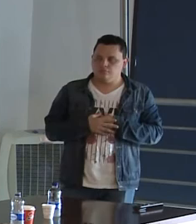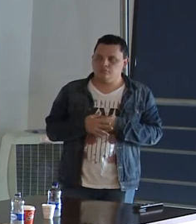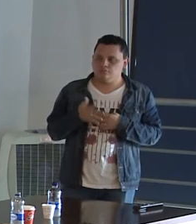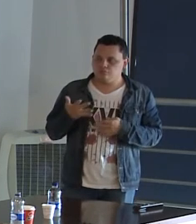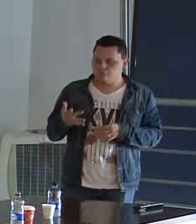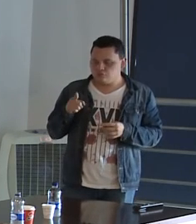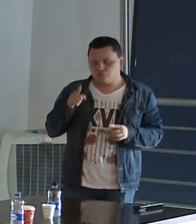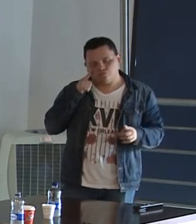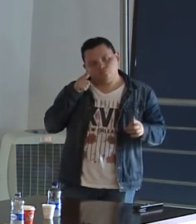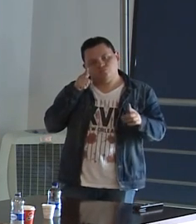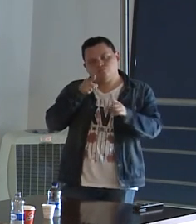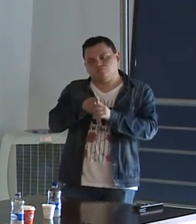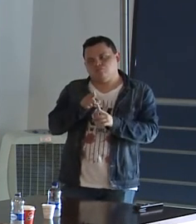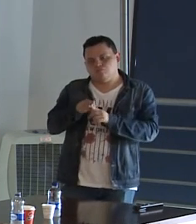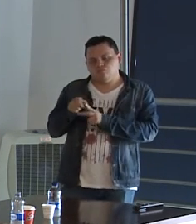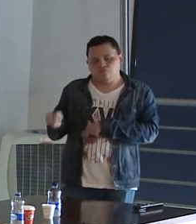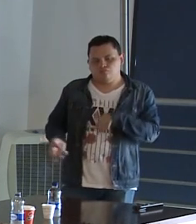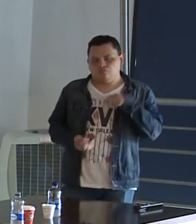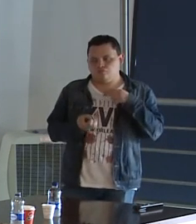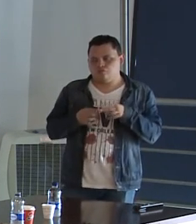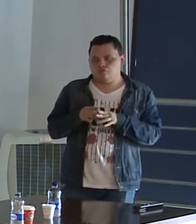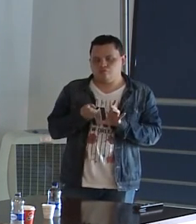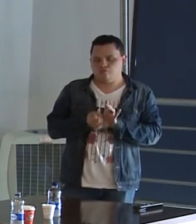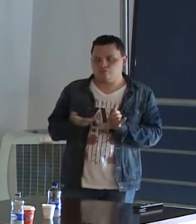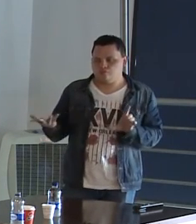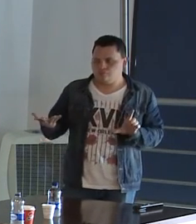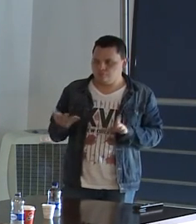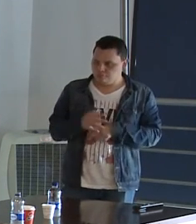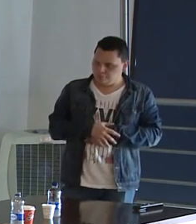desde el horizonte de la educación popular.